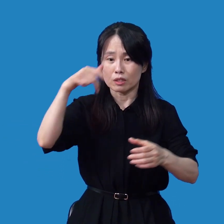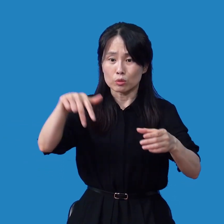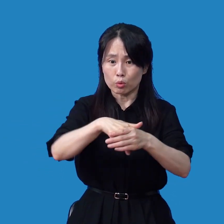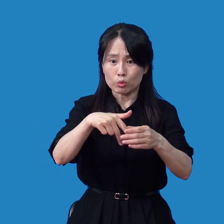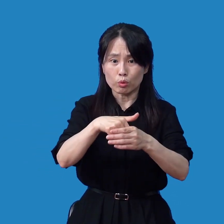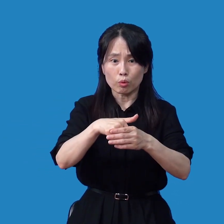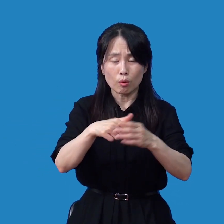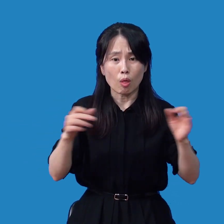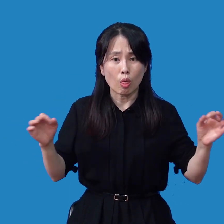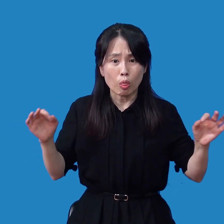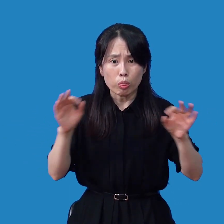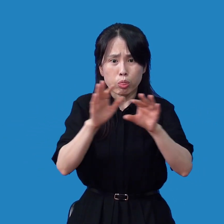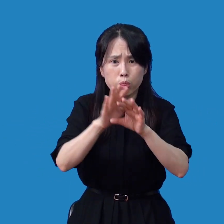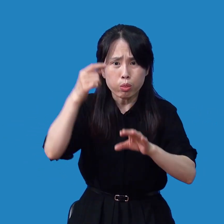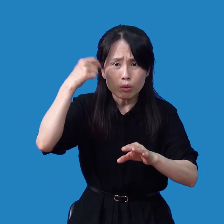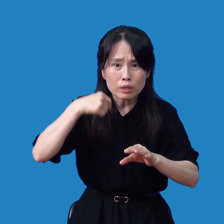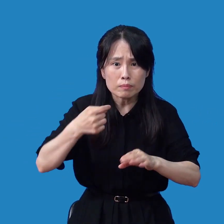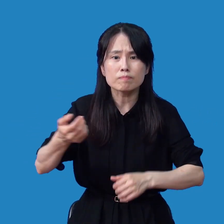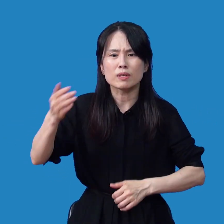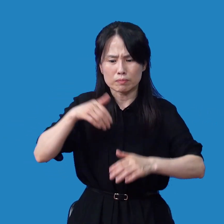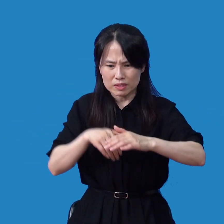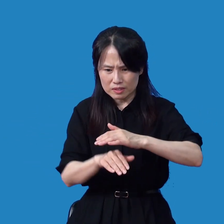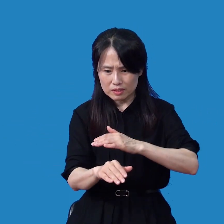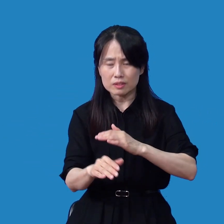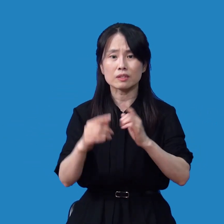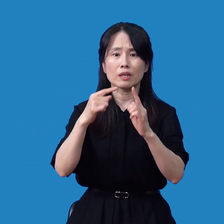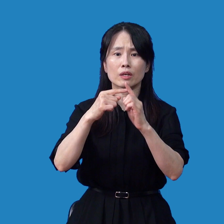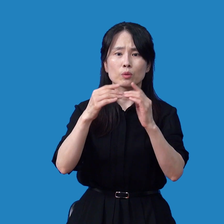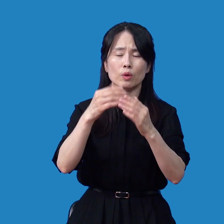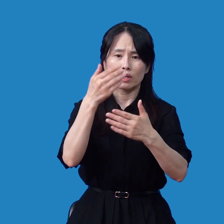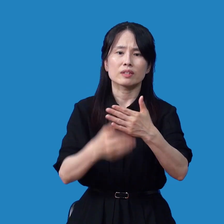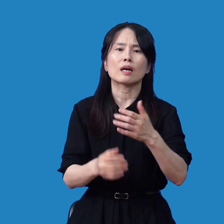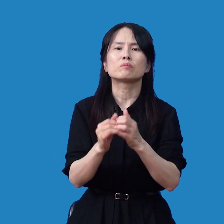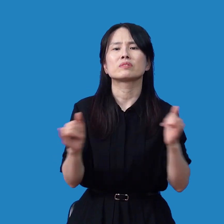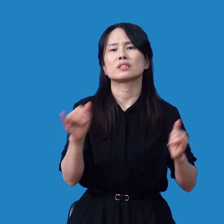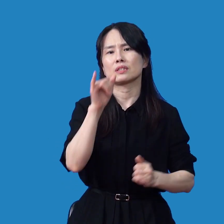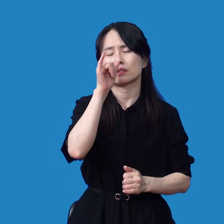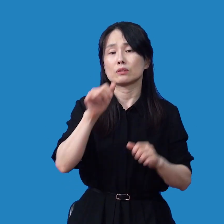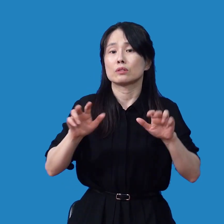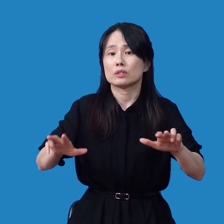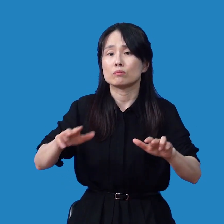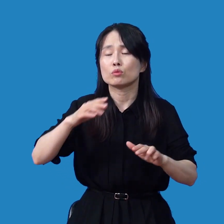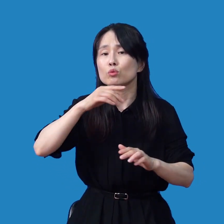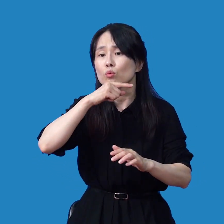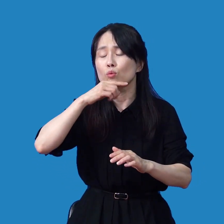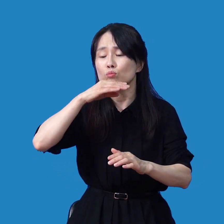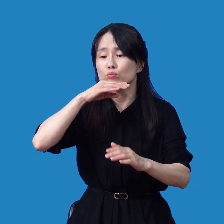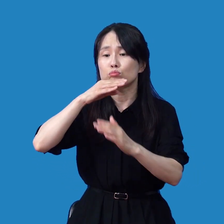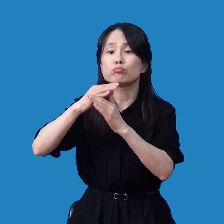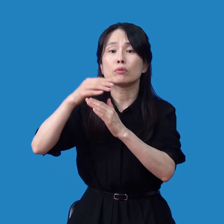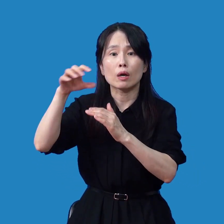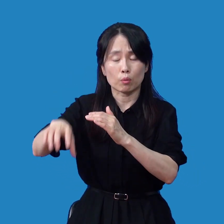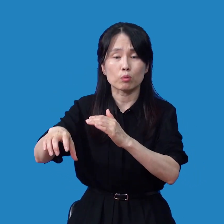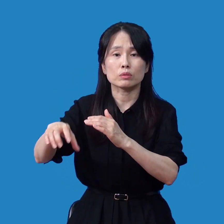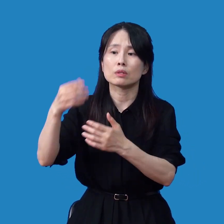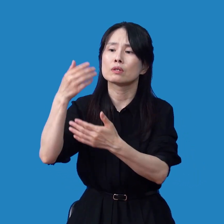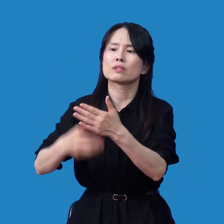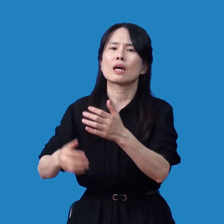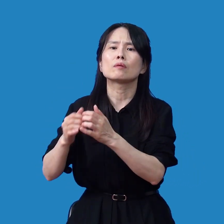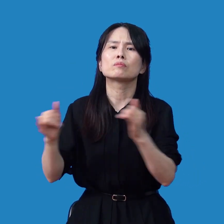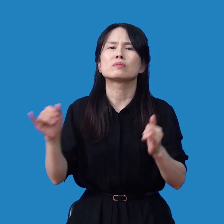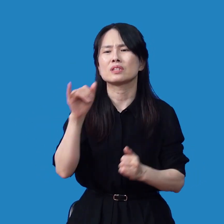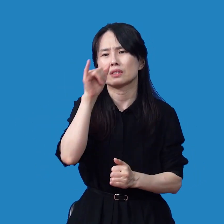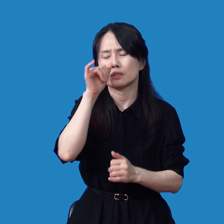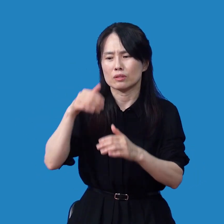교회에 남은 자가 있었습니다. 지금 북한 땅에도 남은 자가 있습니다. 지하 교회에 남은 자가